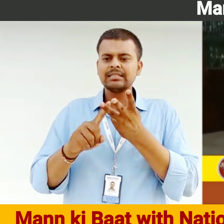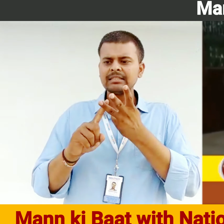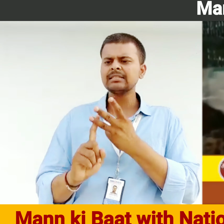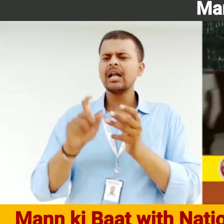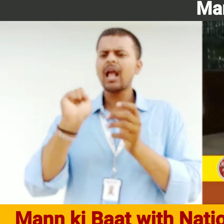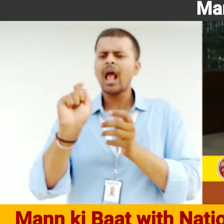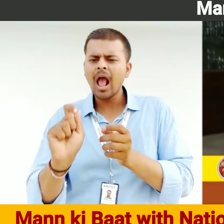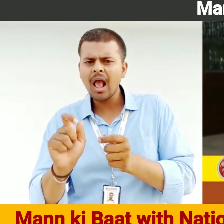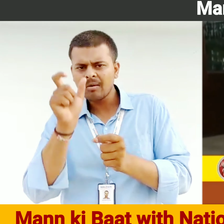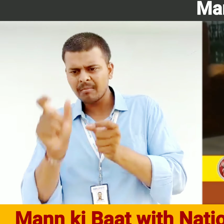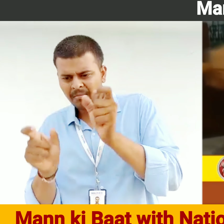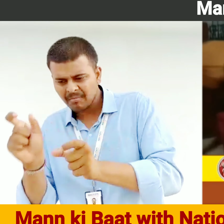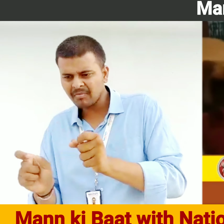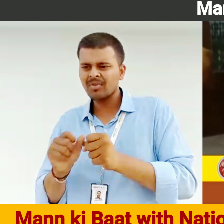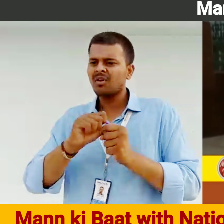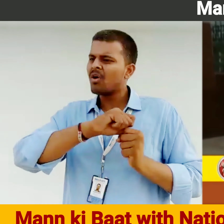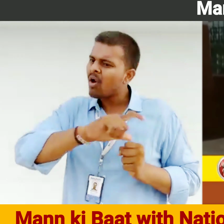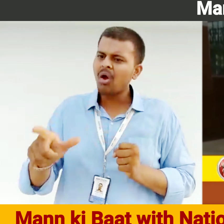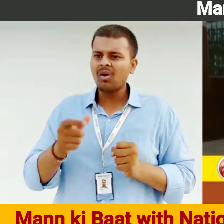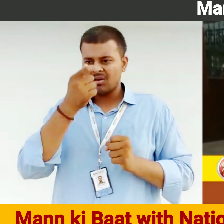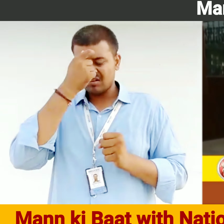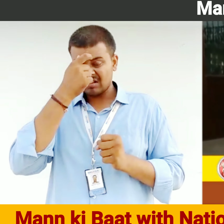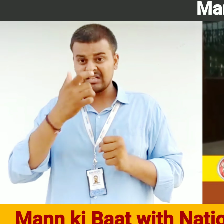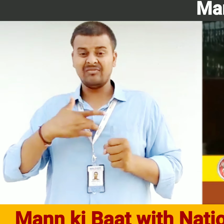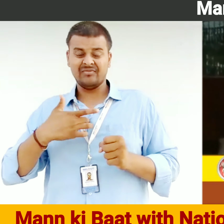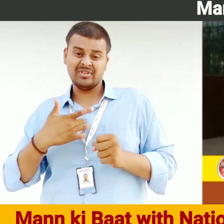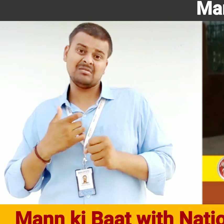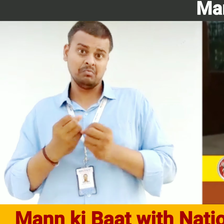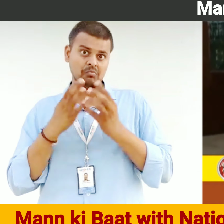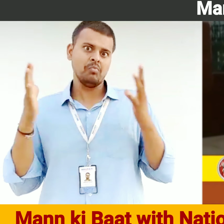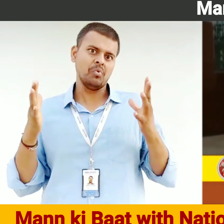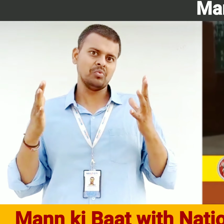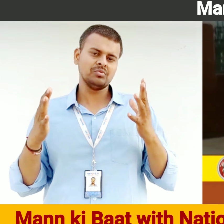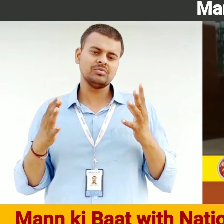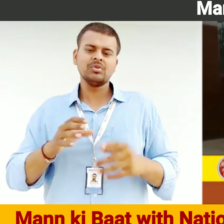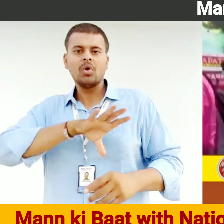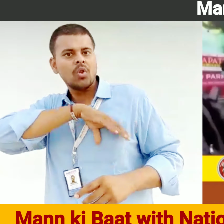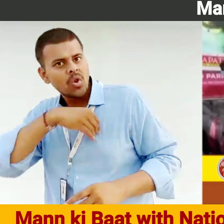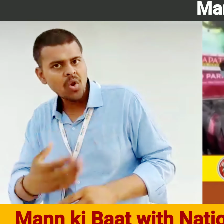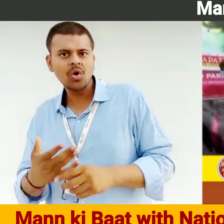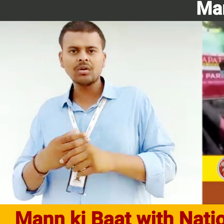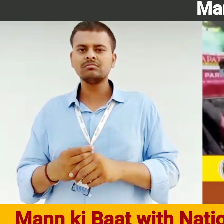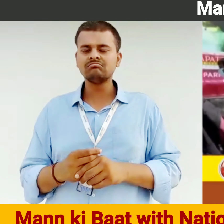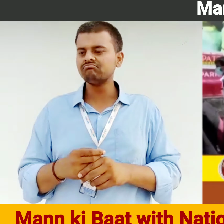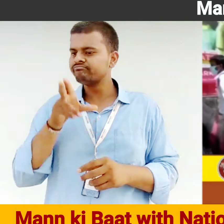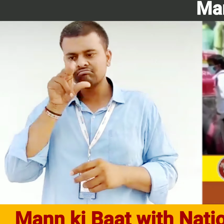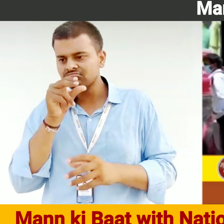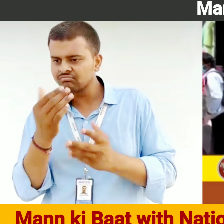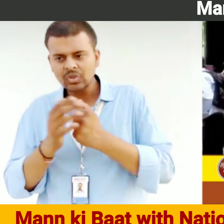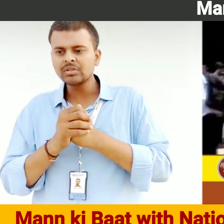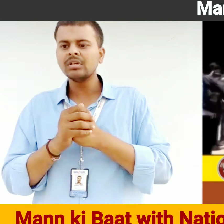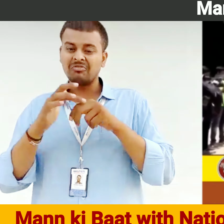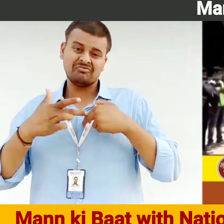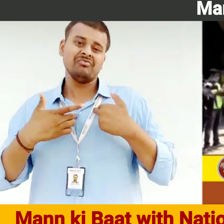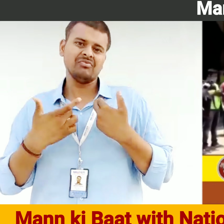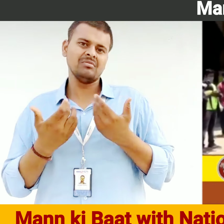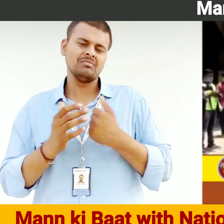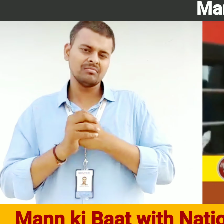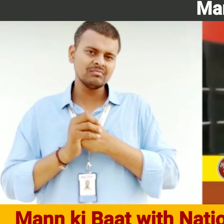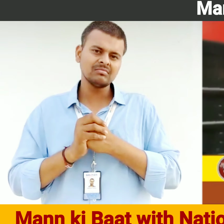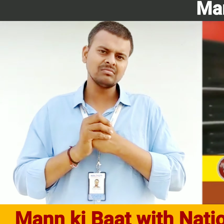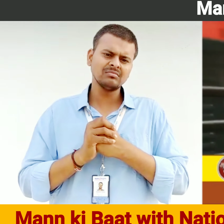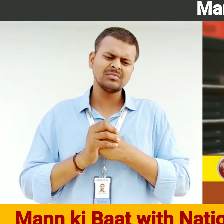कही जा सकती। हम में से कौन ऐसा होगा जो उनकी और उनके परिवार की तकलीफों को अनुभव